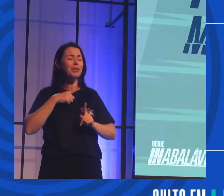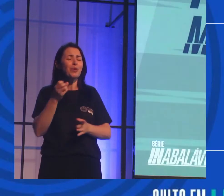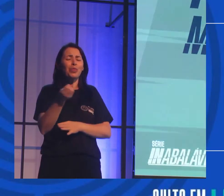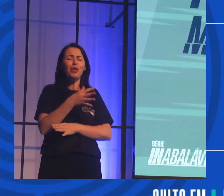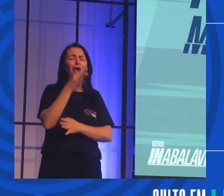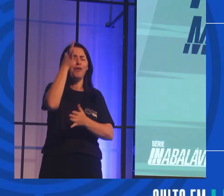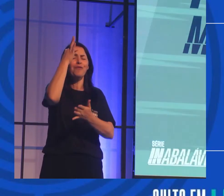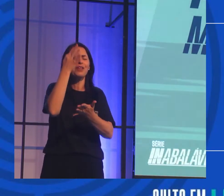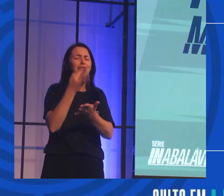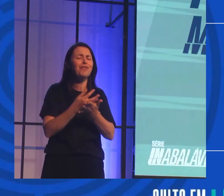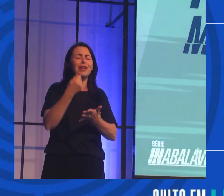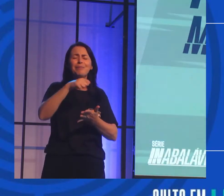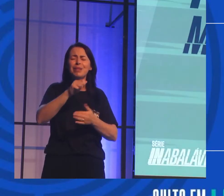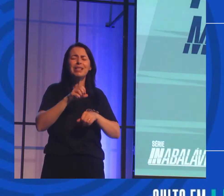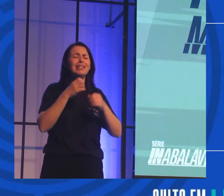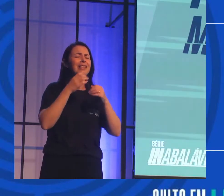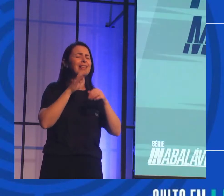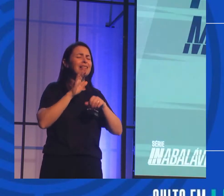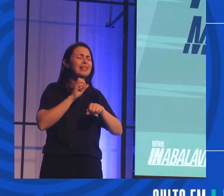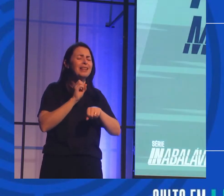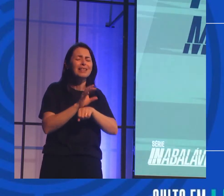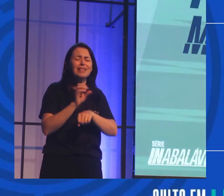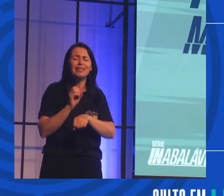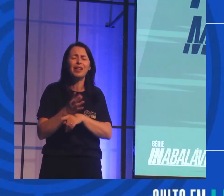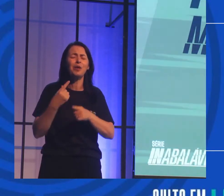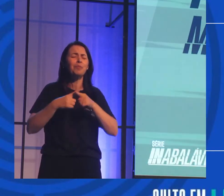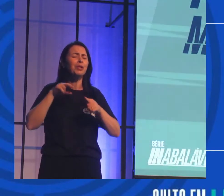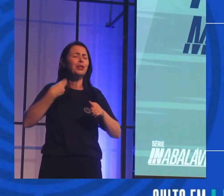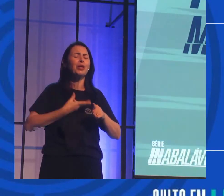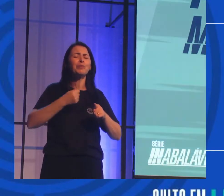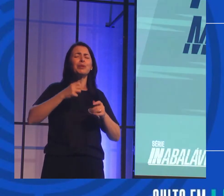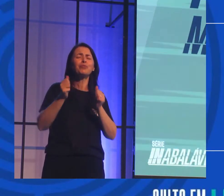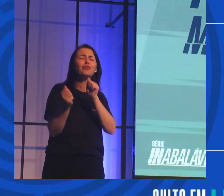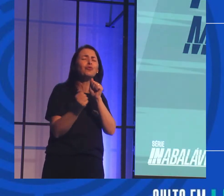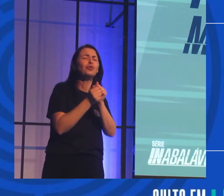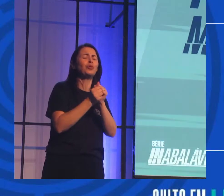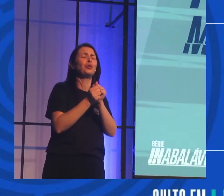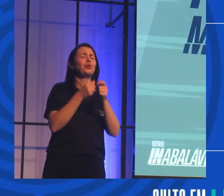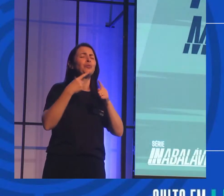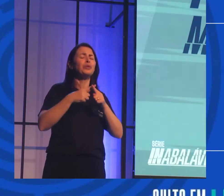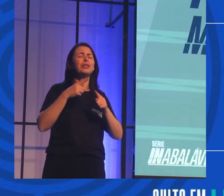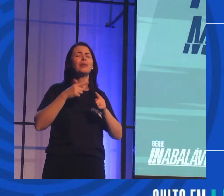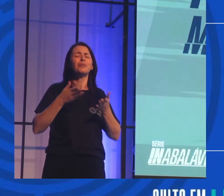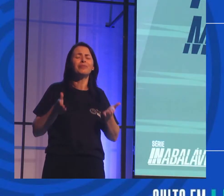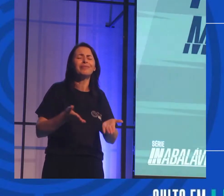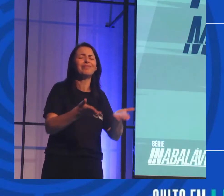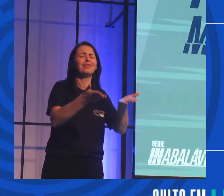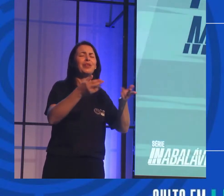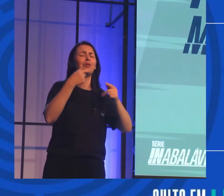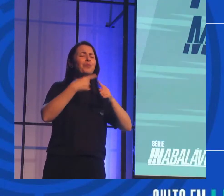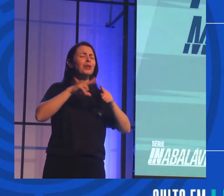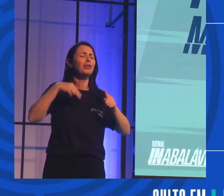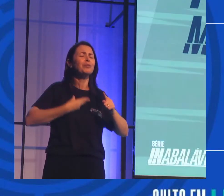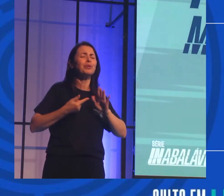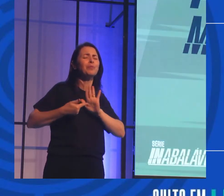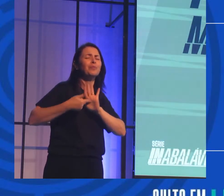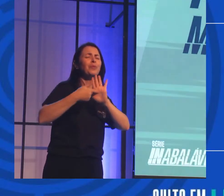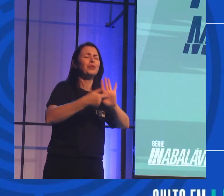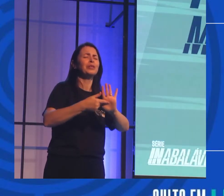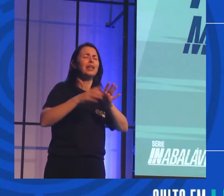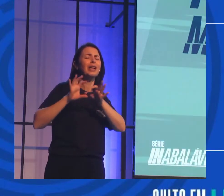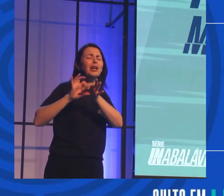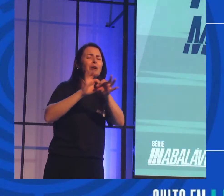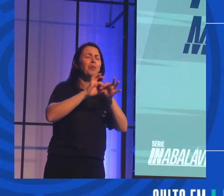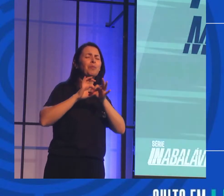que ainda tomam leite espiritual, e precisamos dar a eles, e precisamos incentivá-los, e precisamos levar a eles a uma comunhão mais